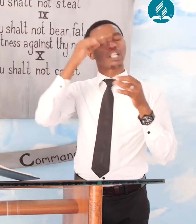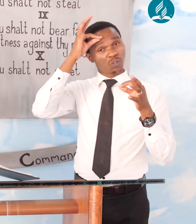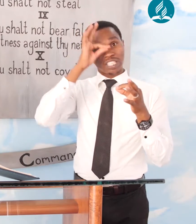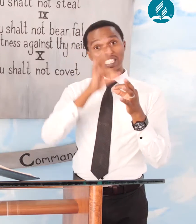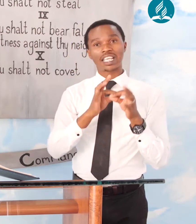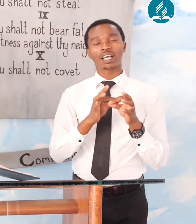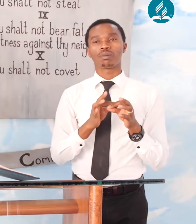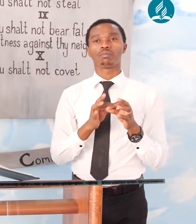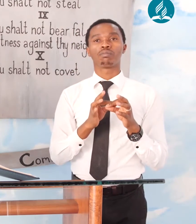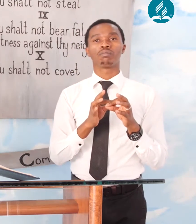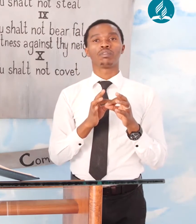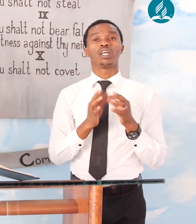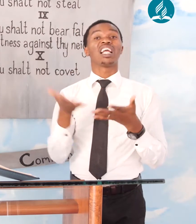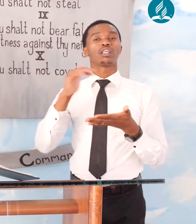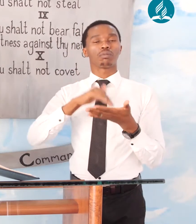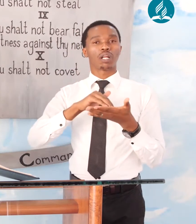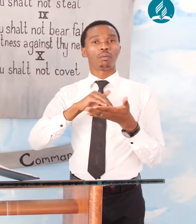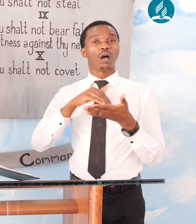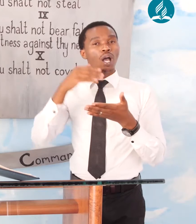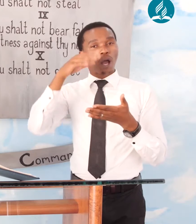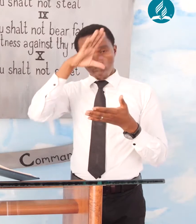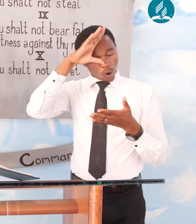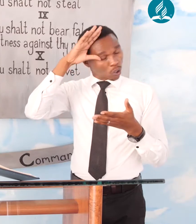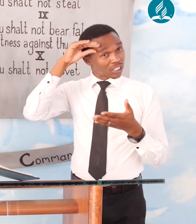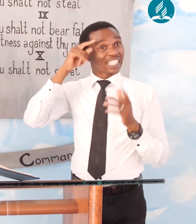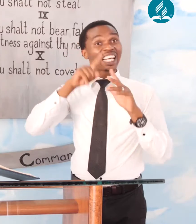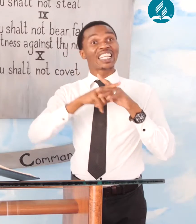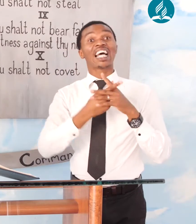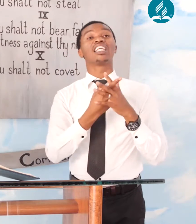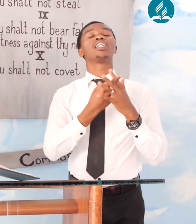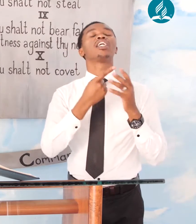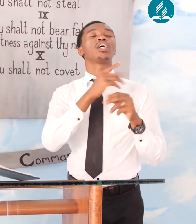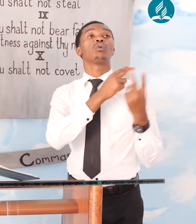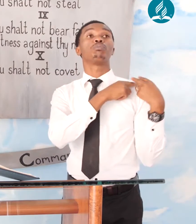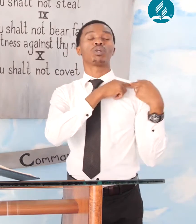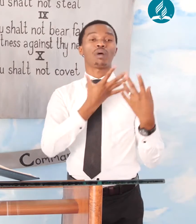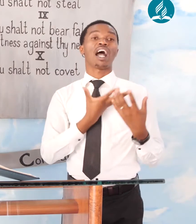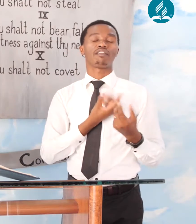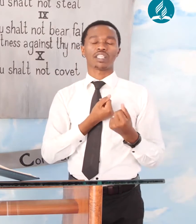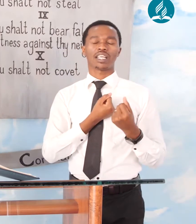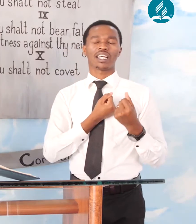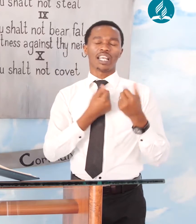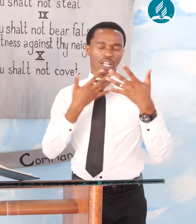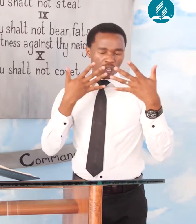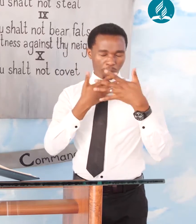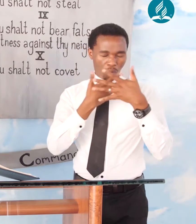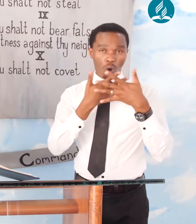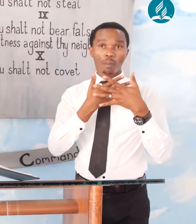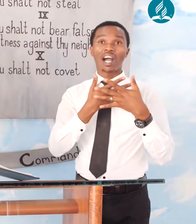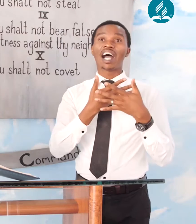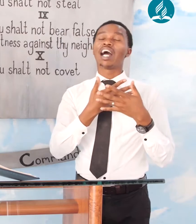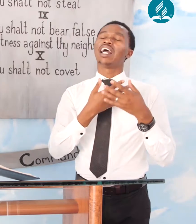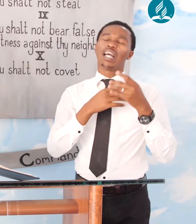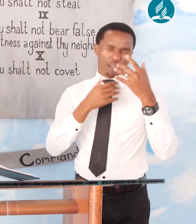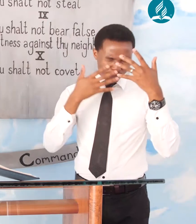Mose yatangiye umurimo afite kwitinya no kutiyizera ibi biratangaje umuntu